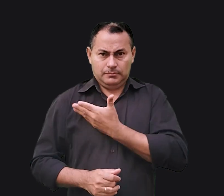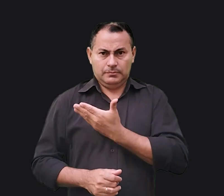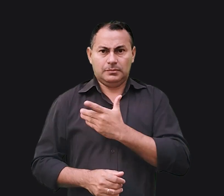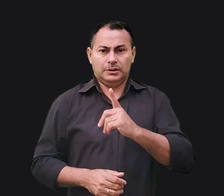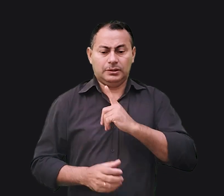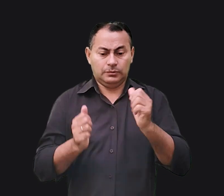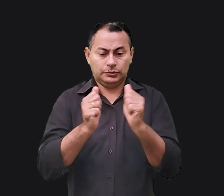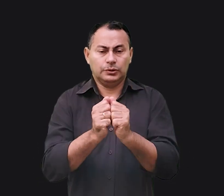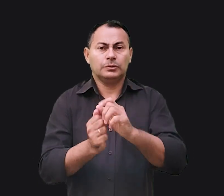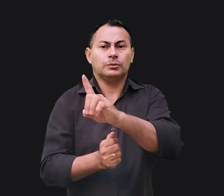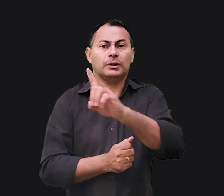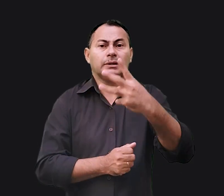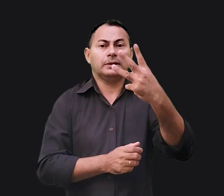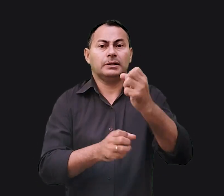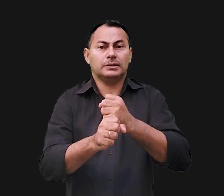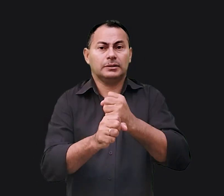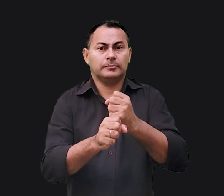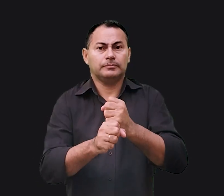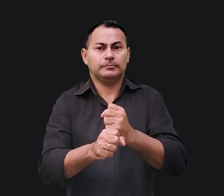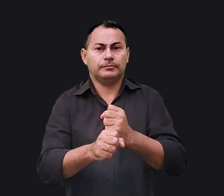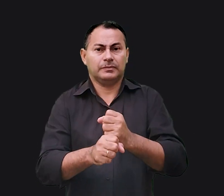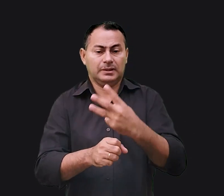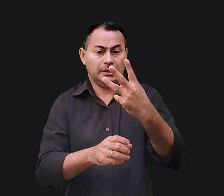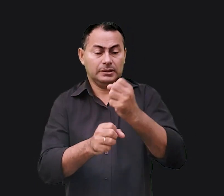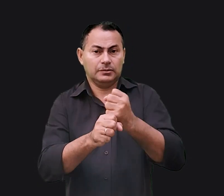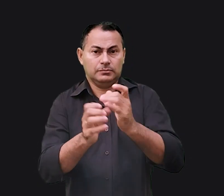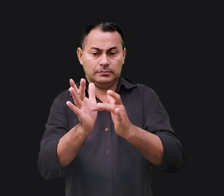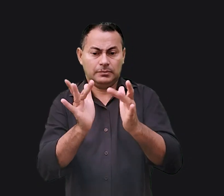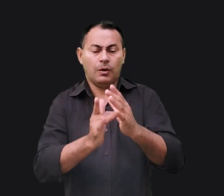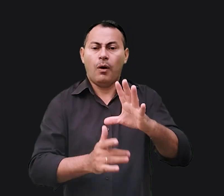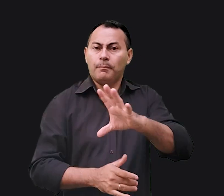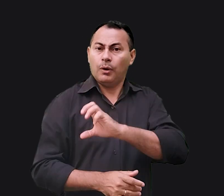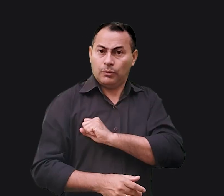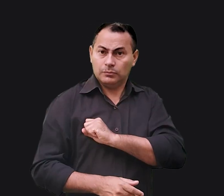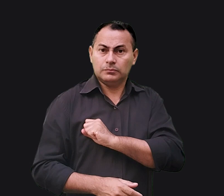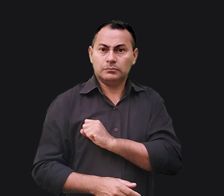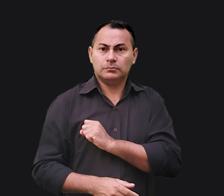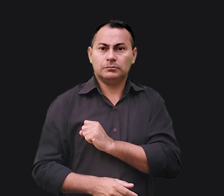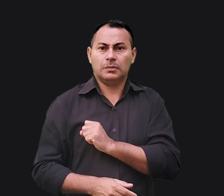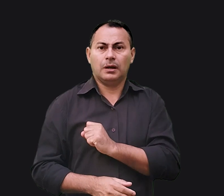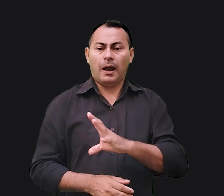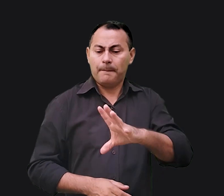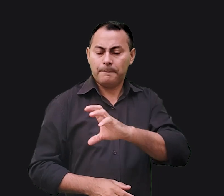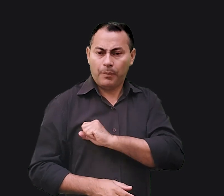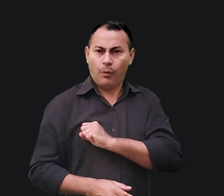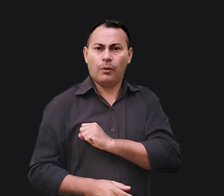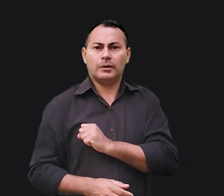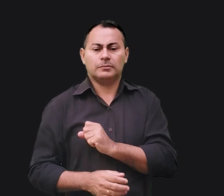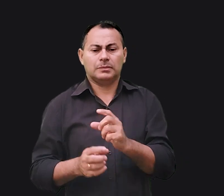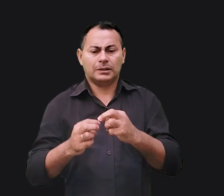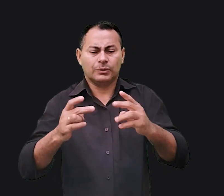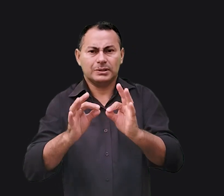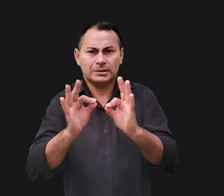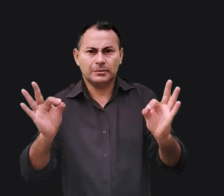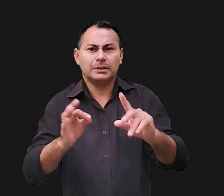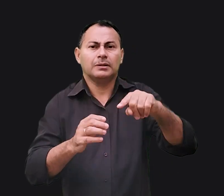tinham estado juntos durante 3 anos. Nesses 3 anos, Jesus os amou. Ele os amou nas pequenas coisas e de